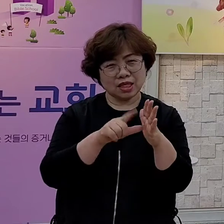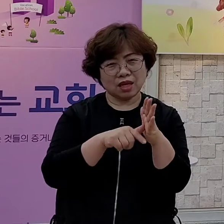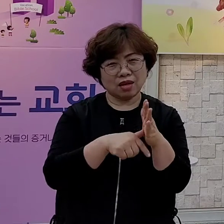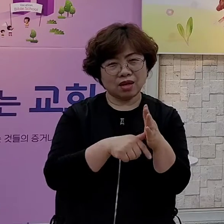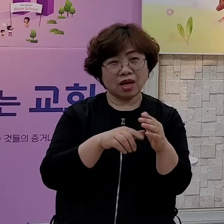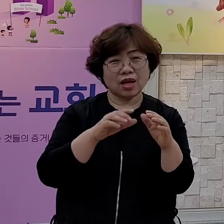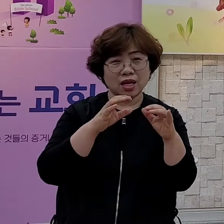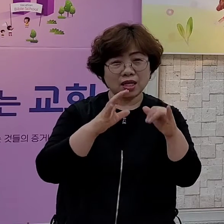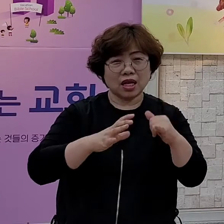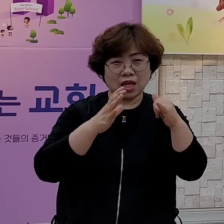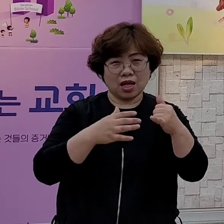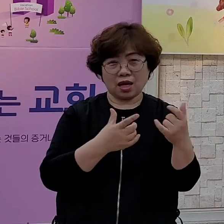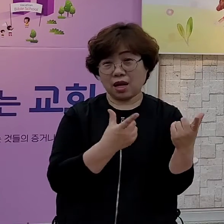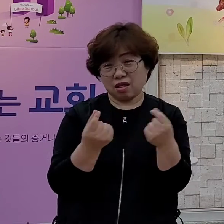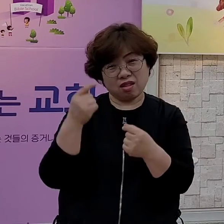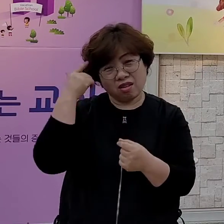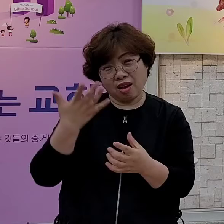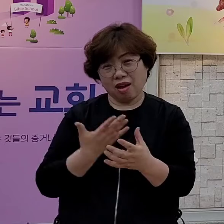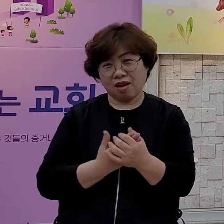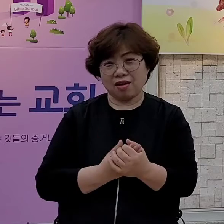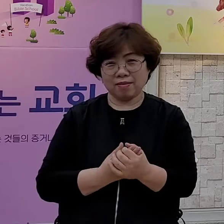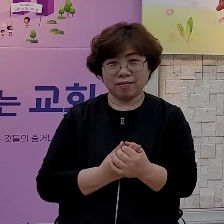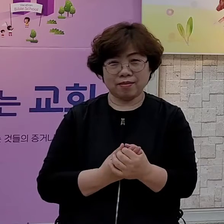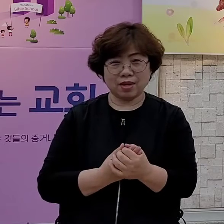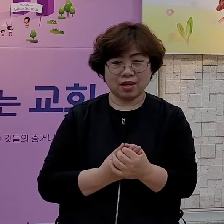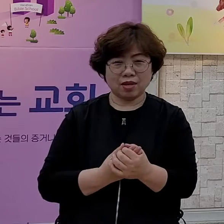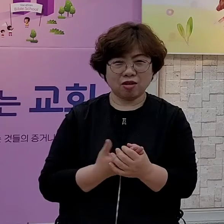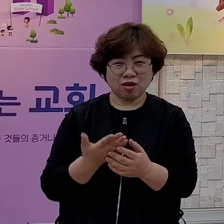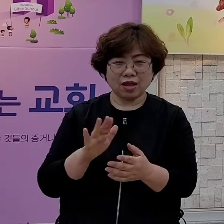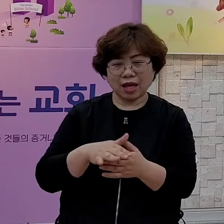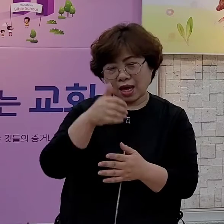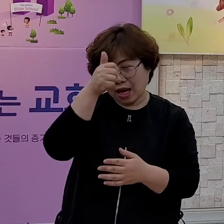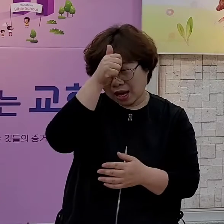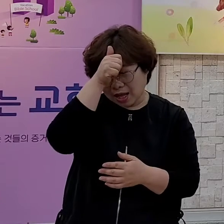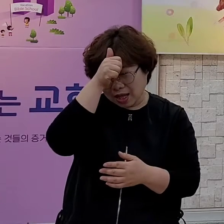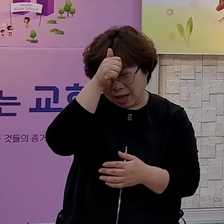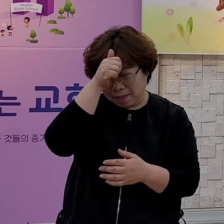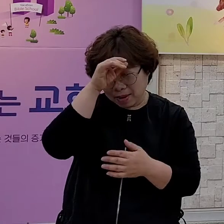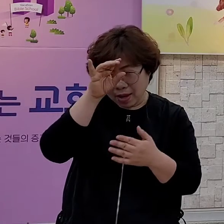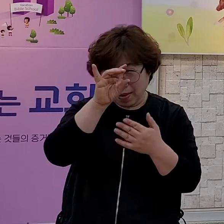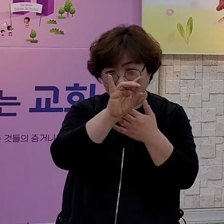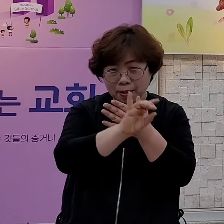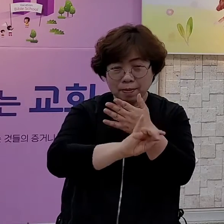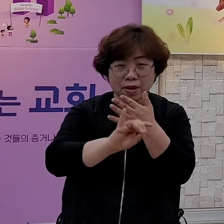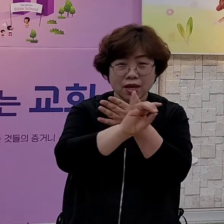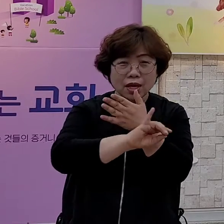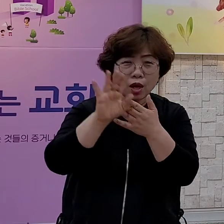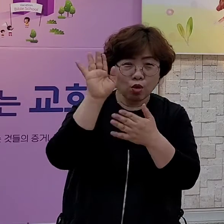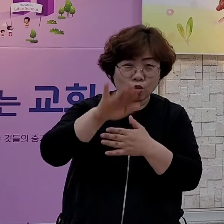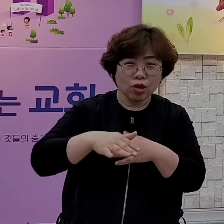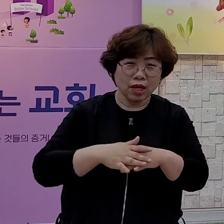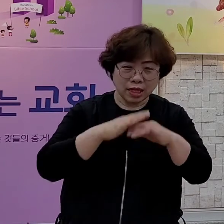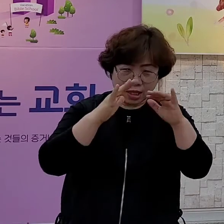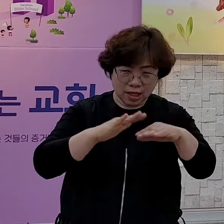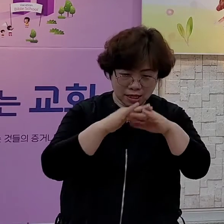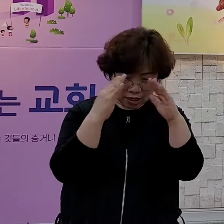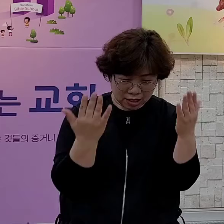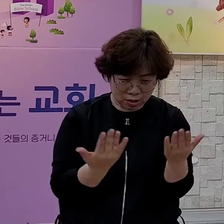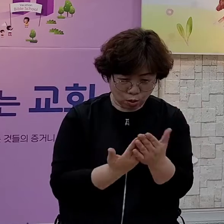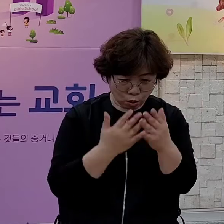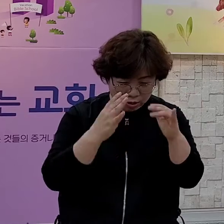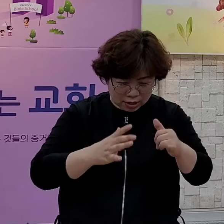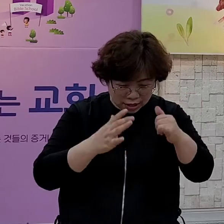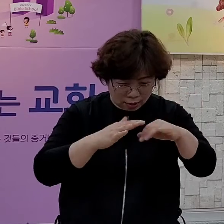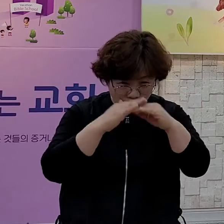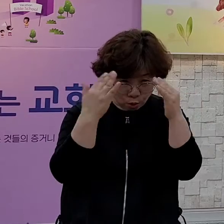인간은 핑계를 대기 시작합니다. 이 죄성이 이 원죄라는 거예요. 원죄로부터 시작해서 우리 인간의